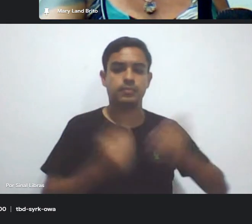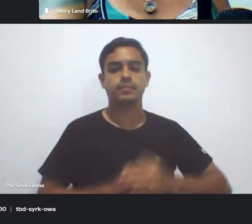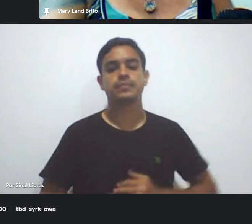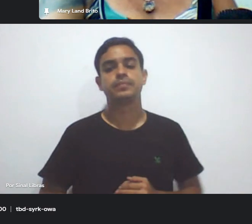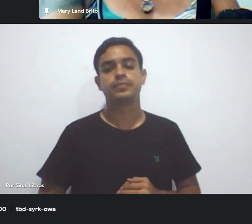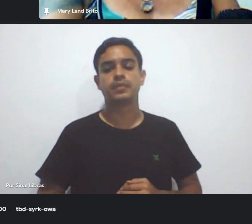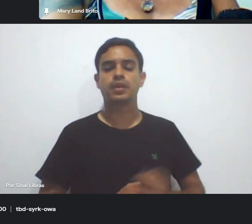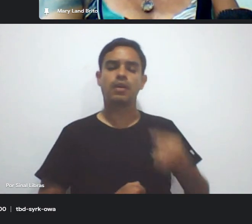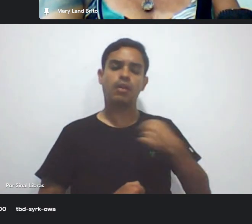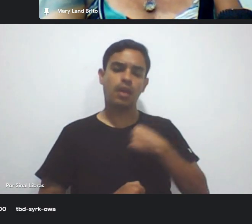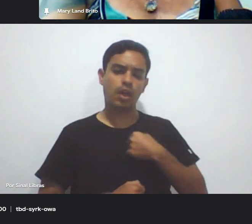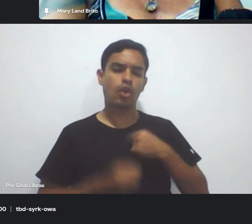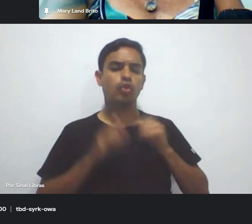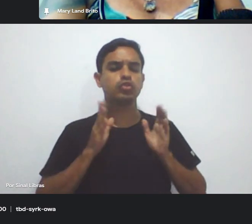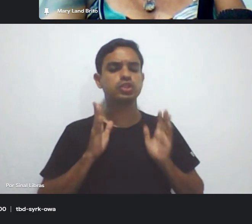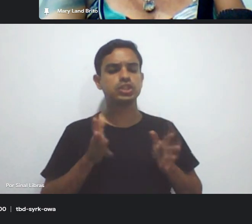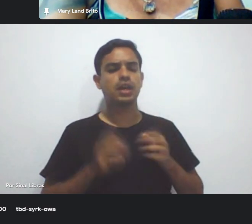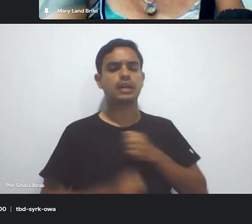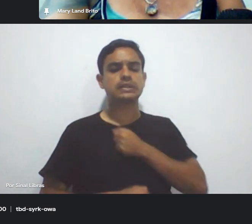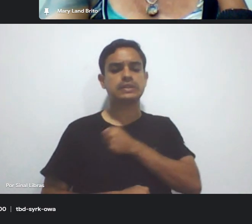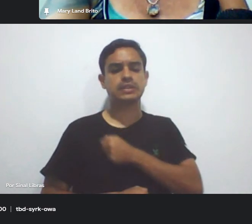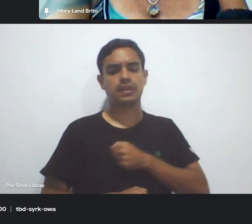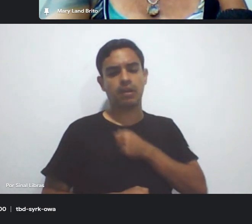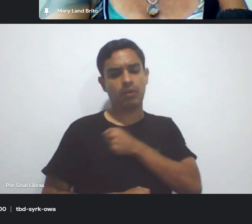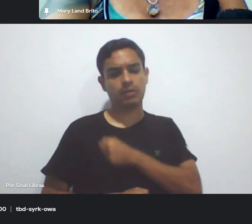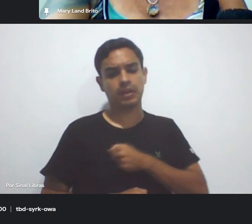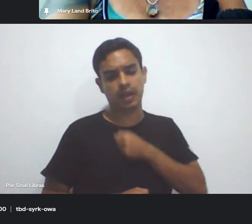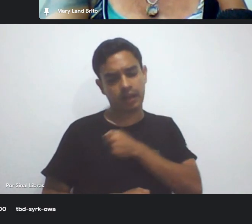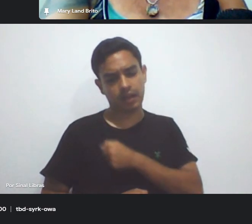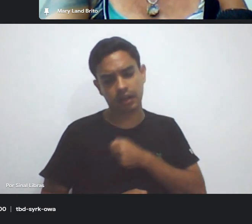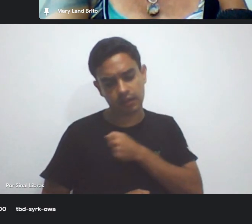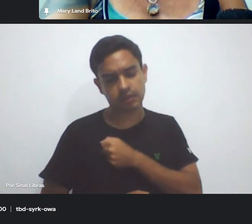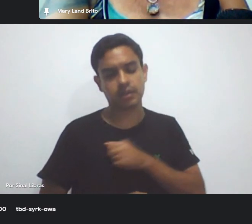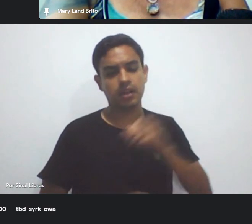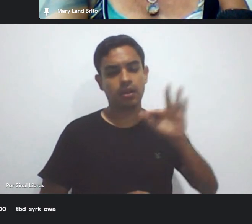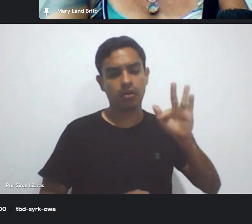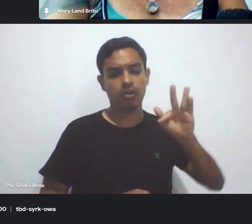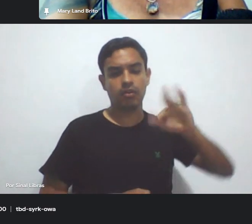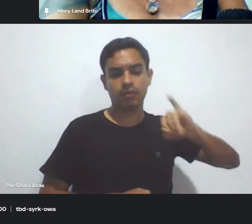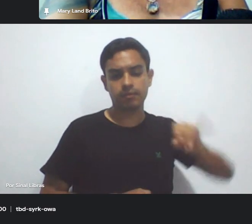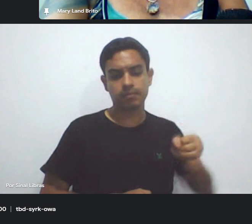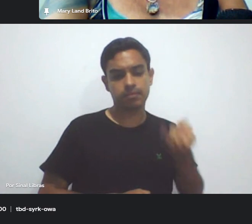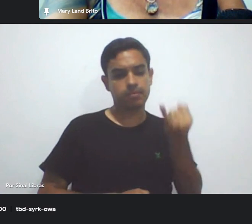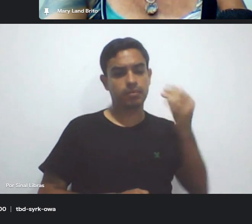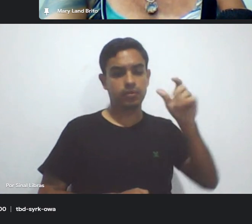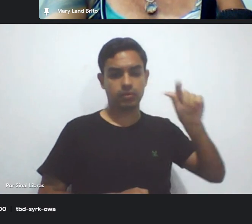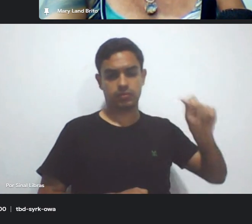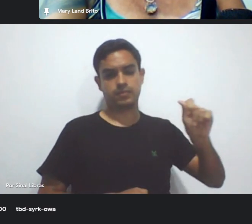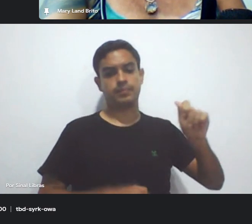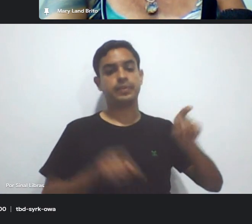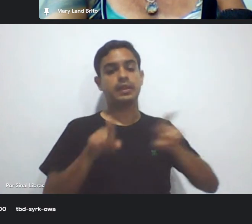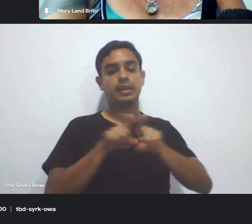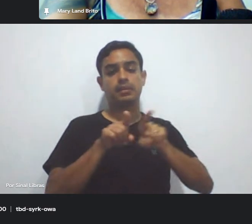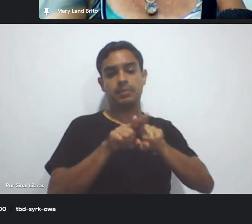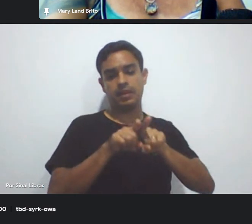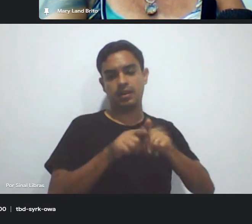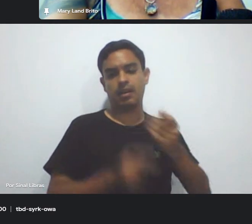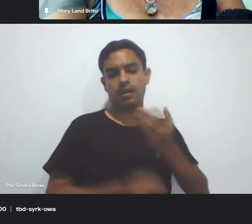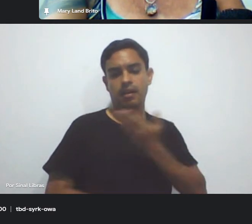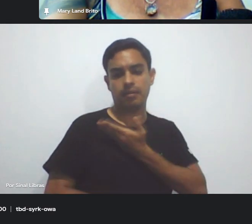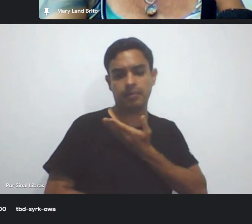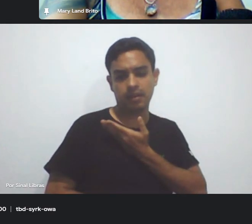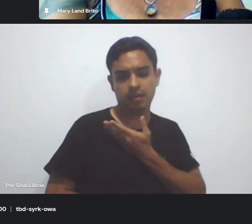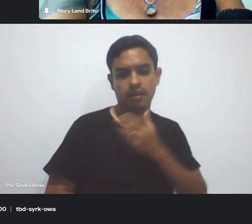estou com saudade da equipe aí da Fundação Zé Augusto, da nossa companheirada, mas estamos